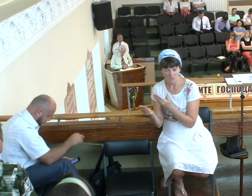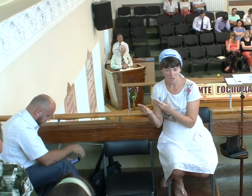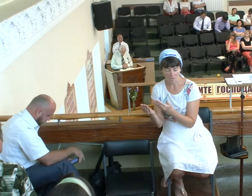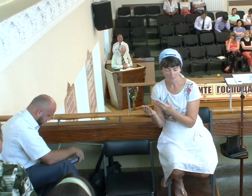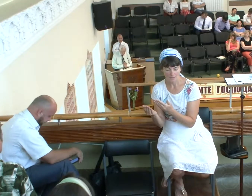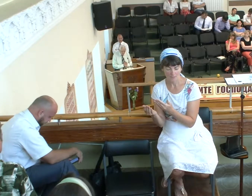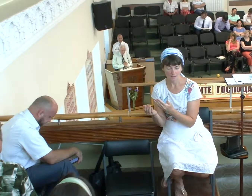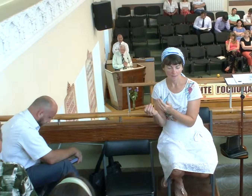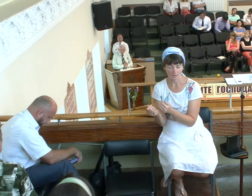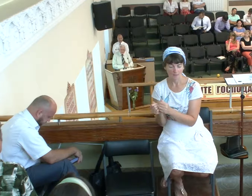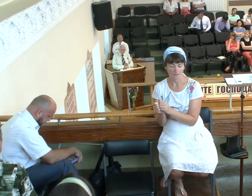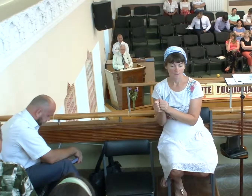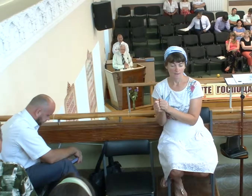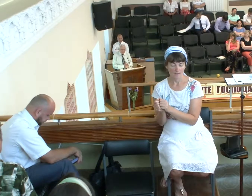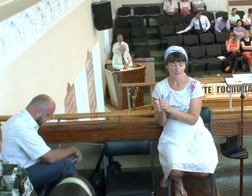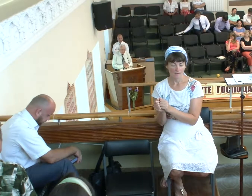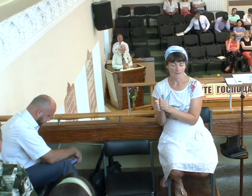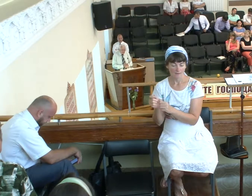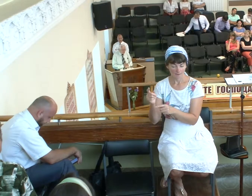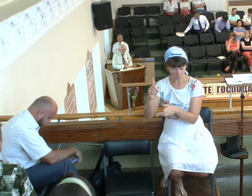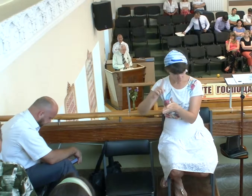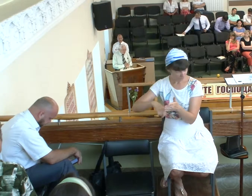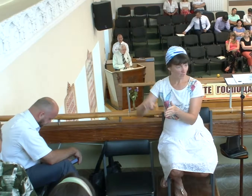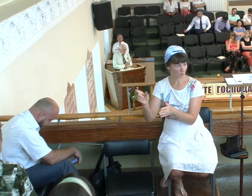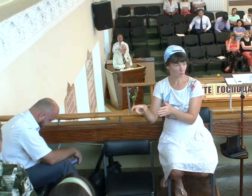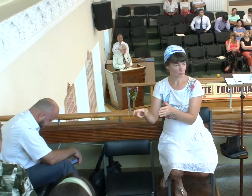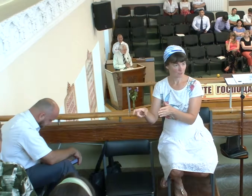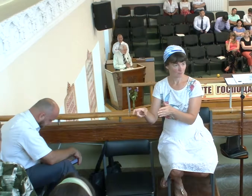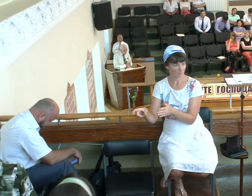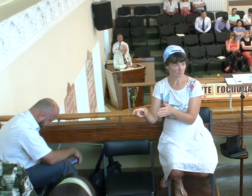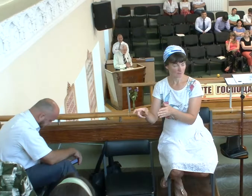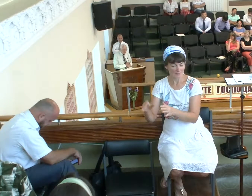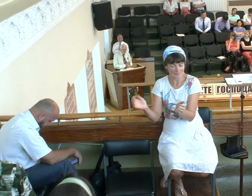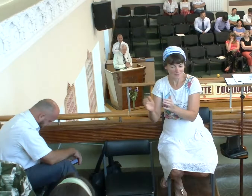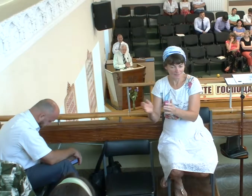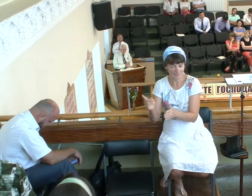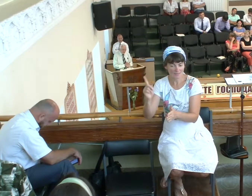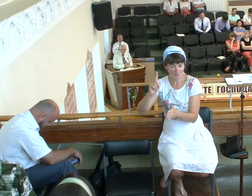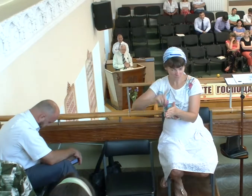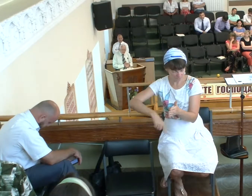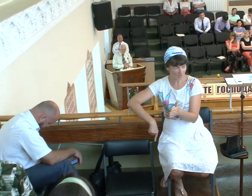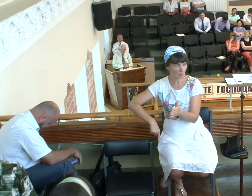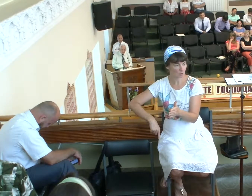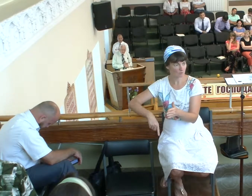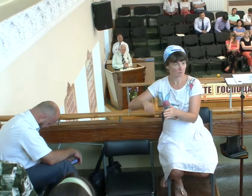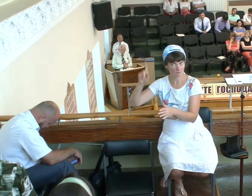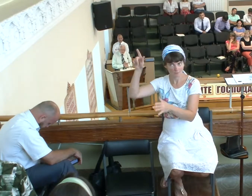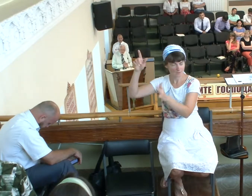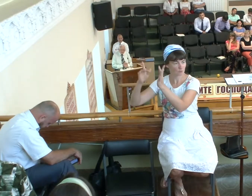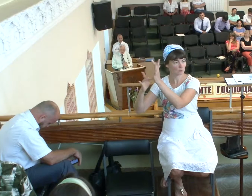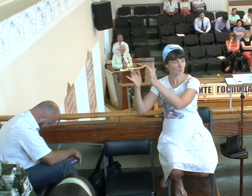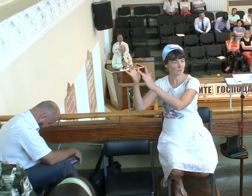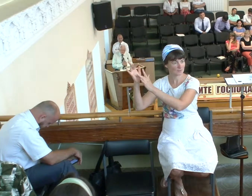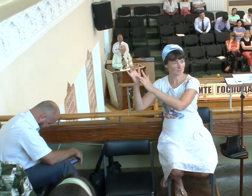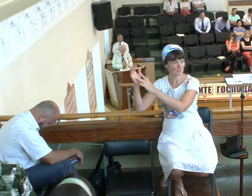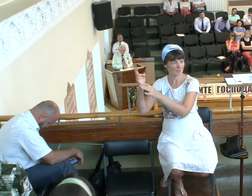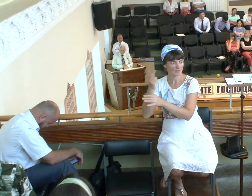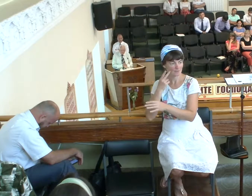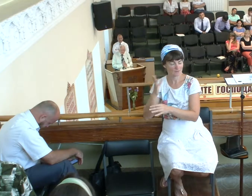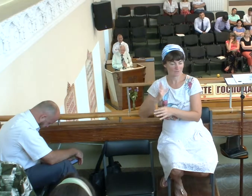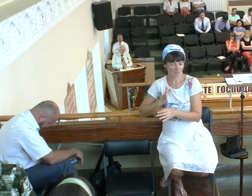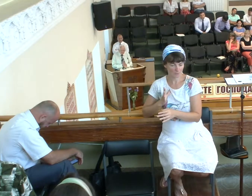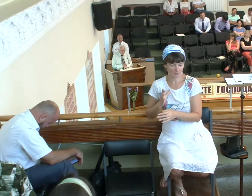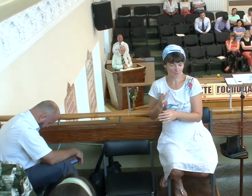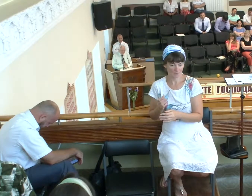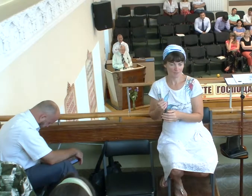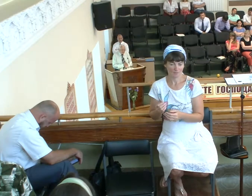порою, но они сохранили верность Иисусу Христу. Я не видел еще людей, которые жалели бы, что они